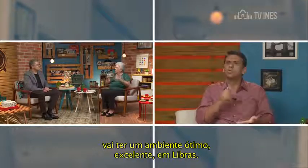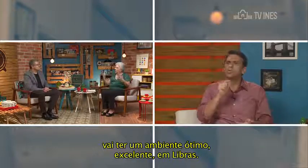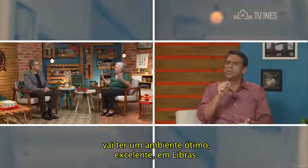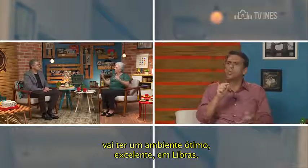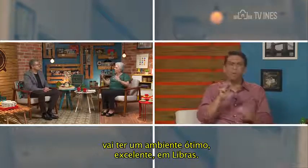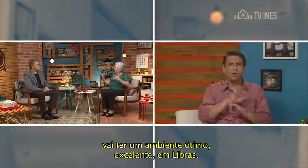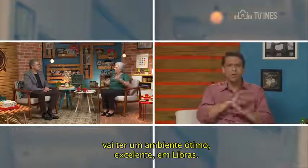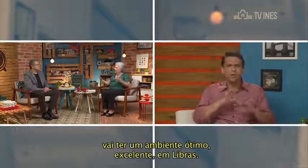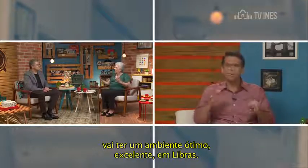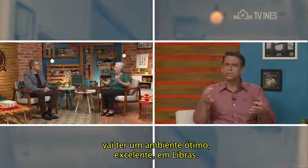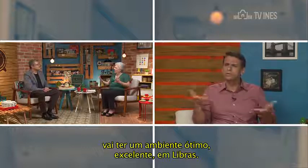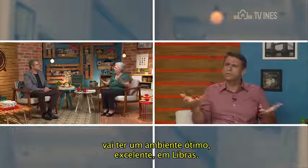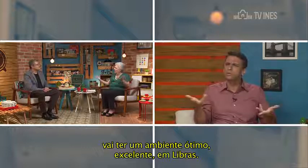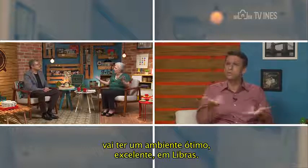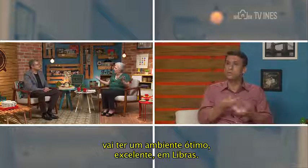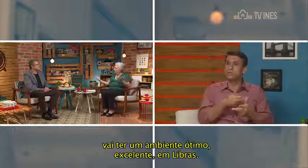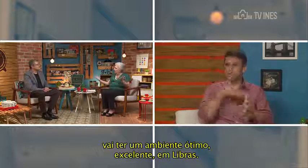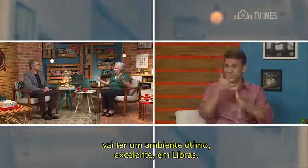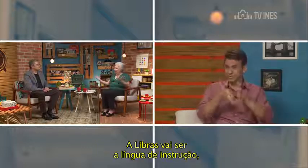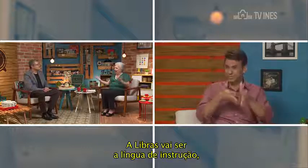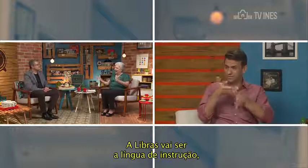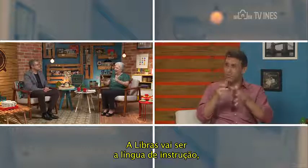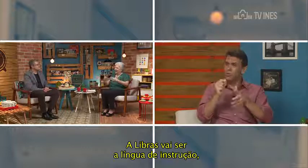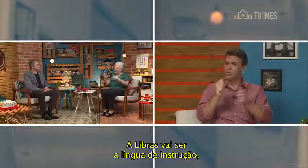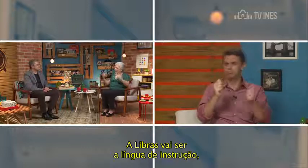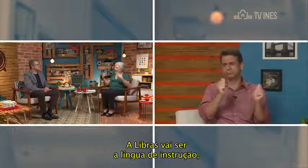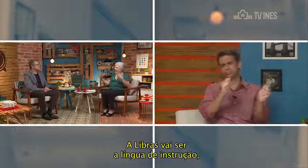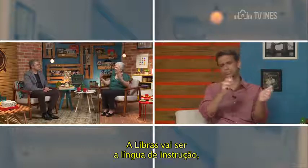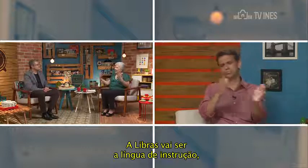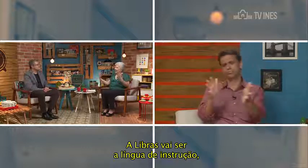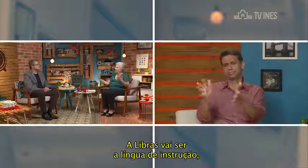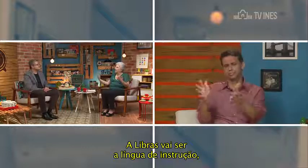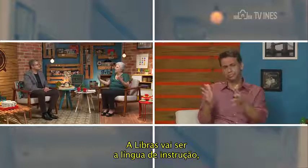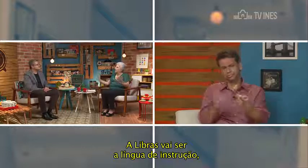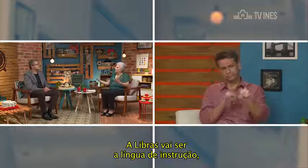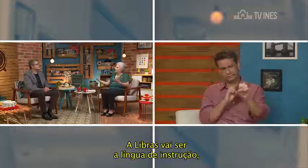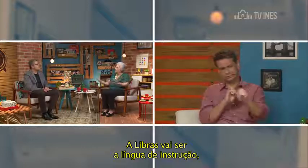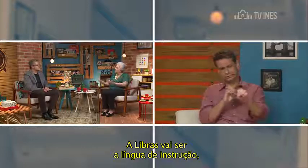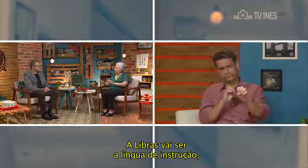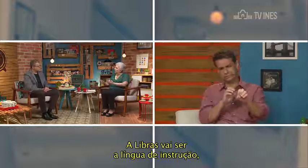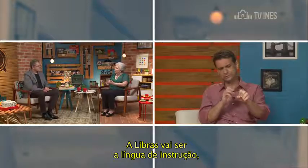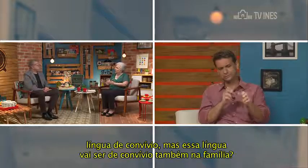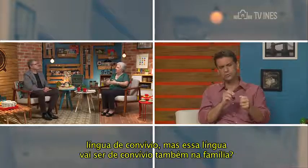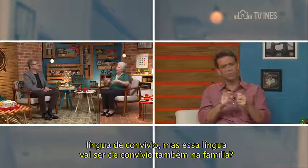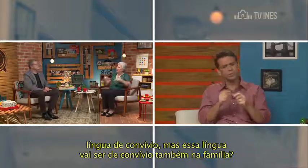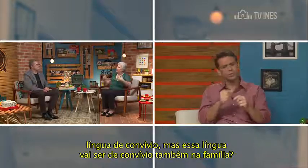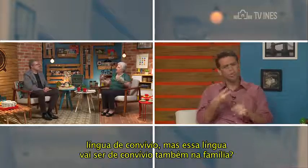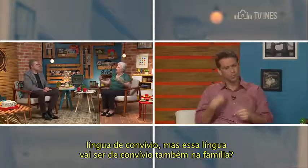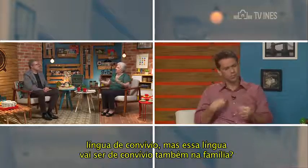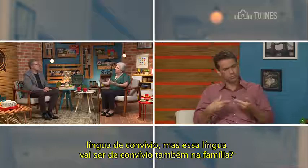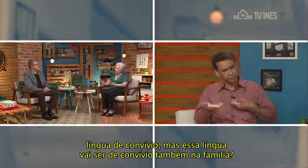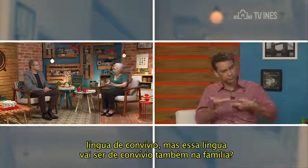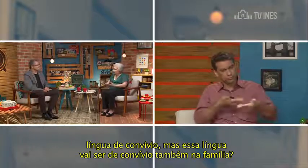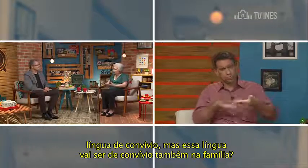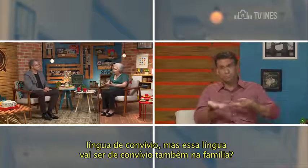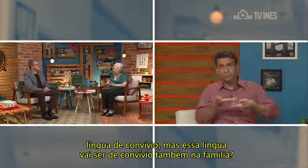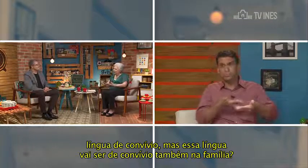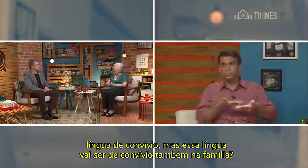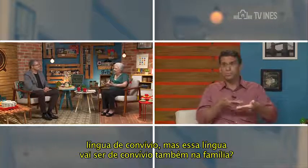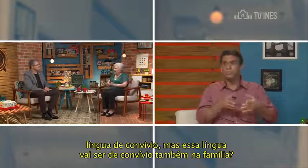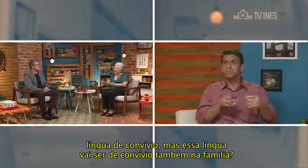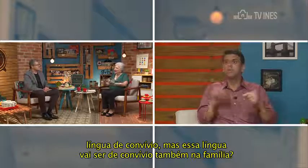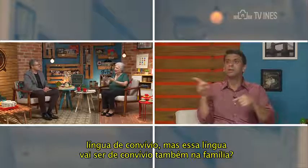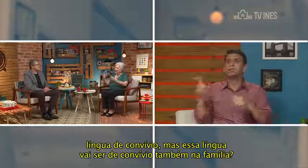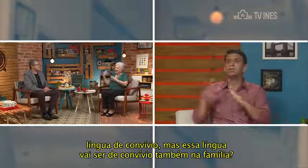Ótimo Excelente Libras A Libras Vai ser a língua De instrução Língua de convívio